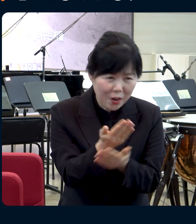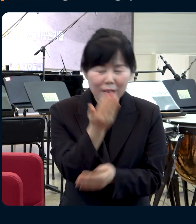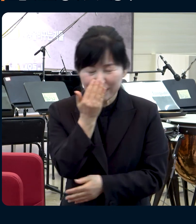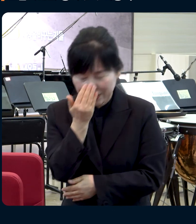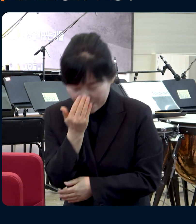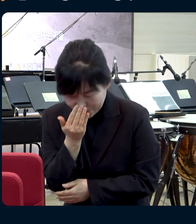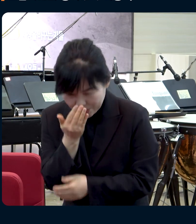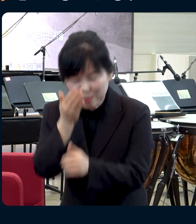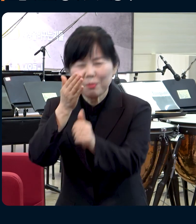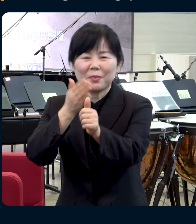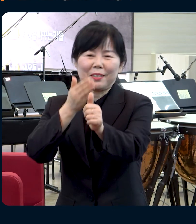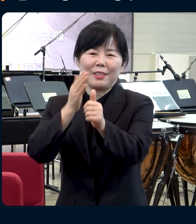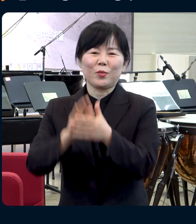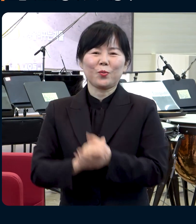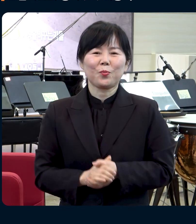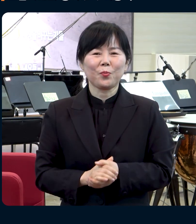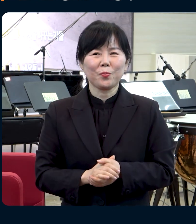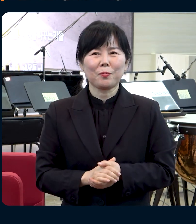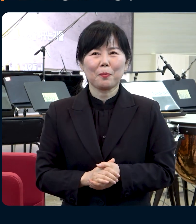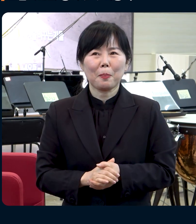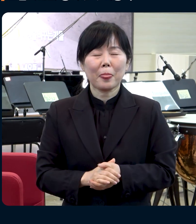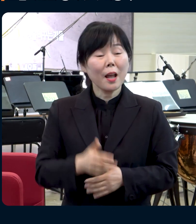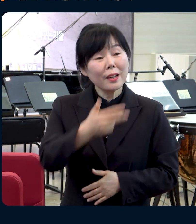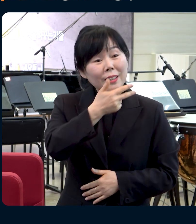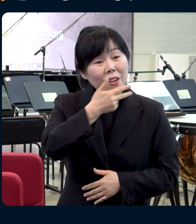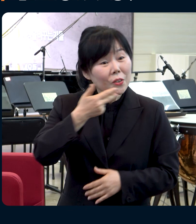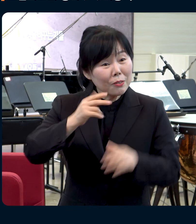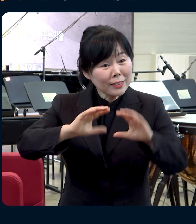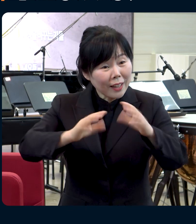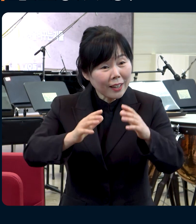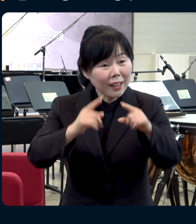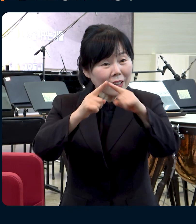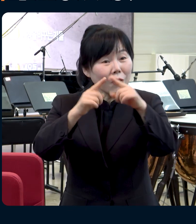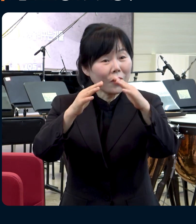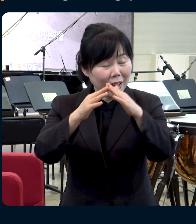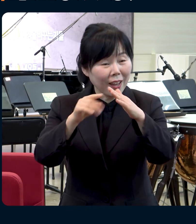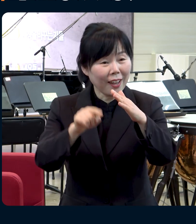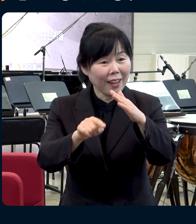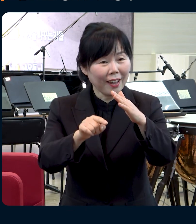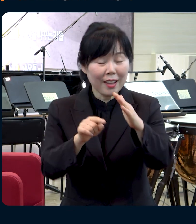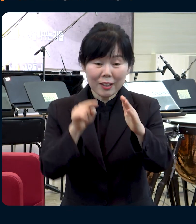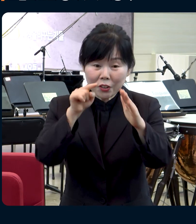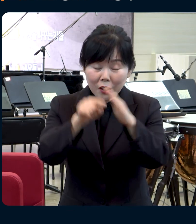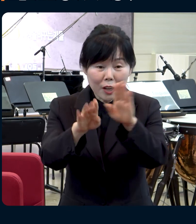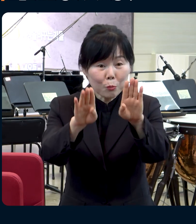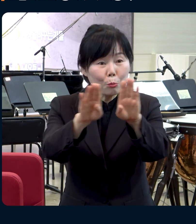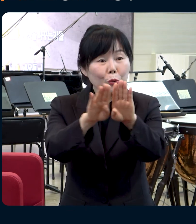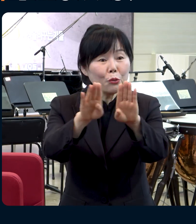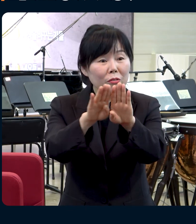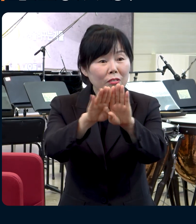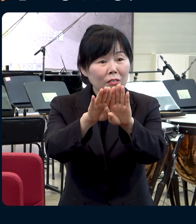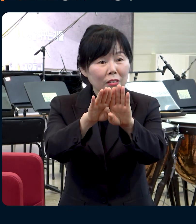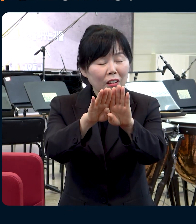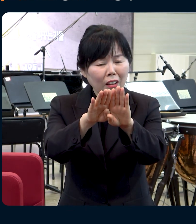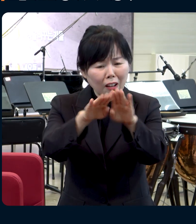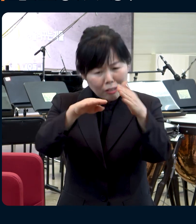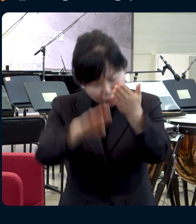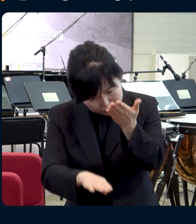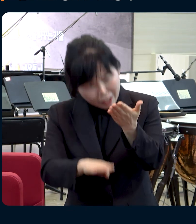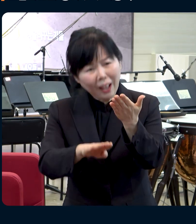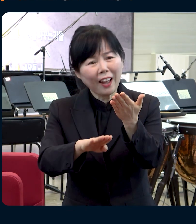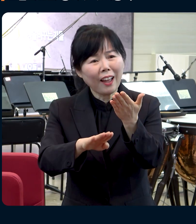아멘. 그래서 여러분, 영국의 어느 교회를 가면은요 이 교회에 들어가는 문이 유난히 문이 낮다고